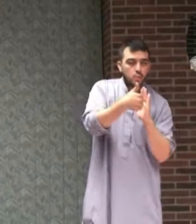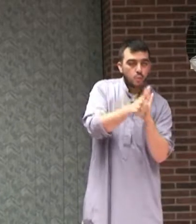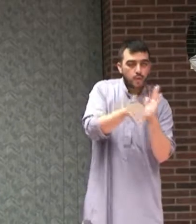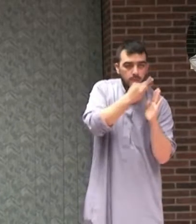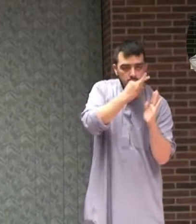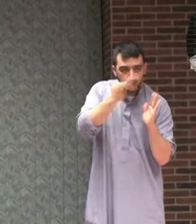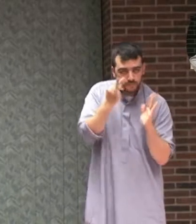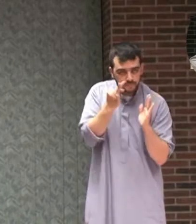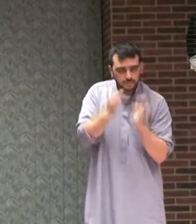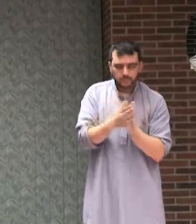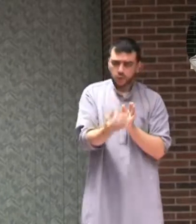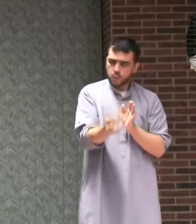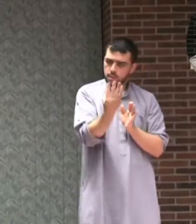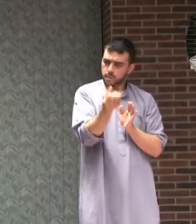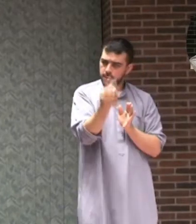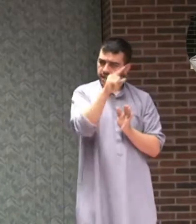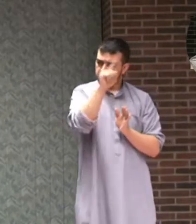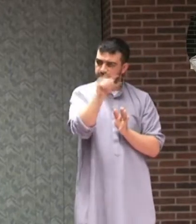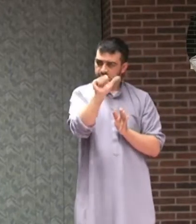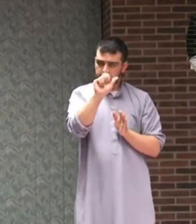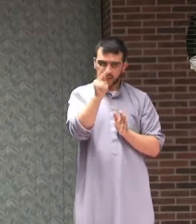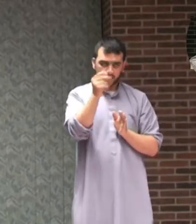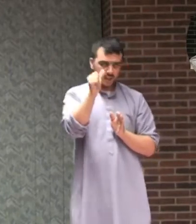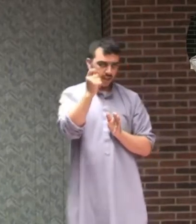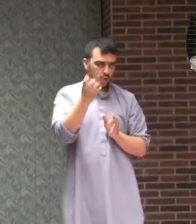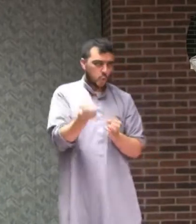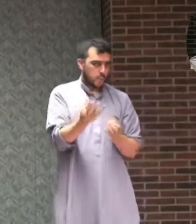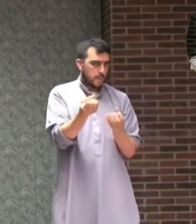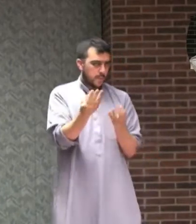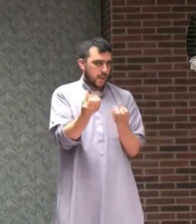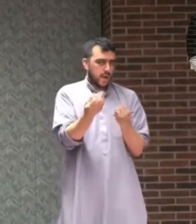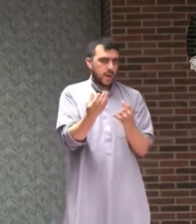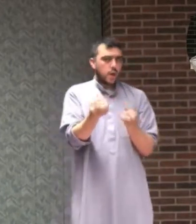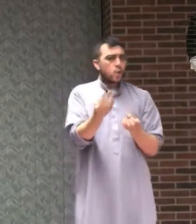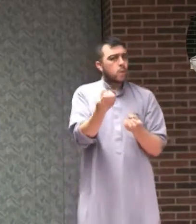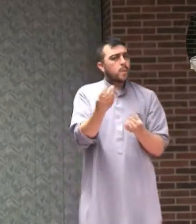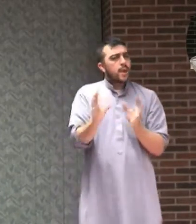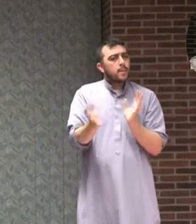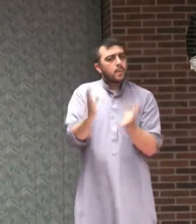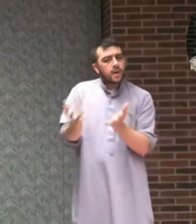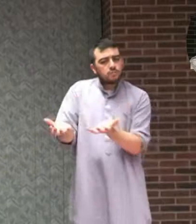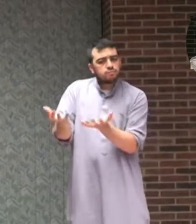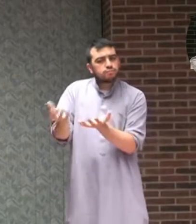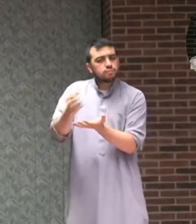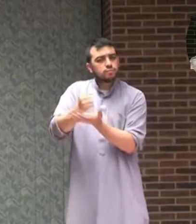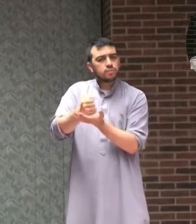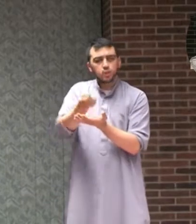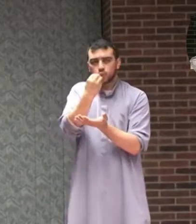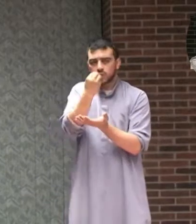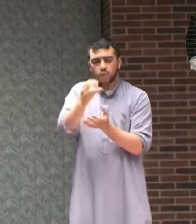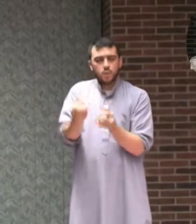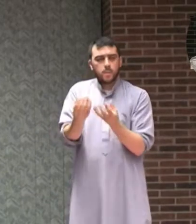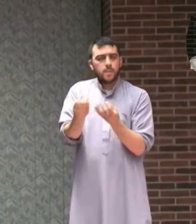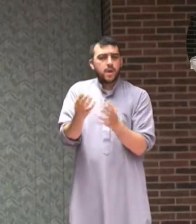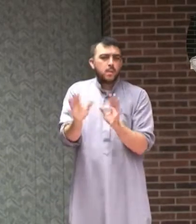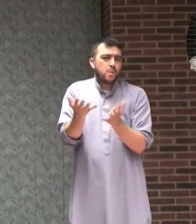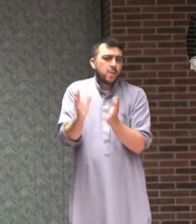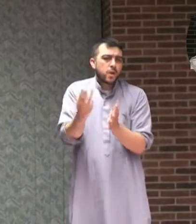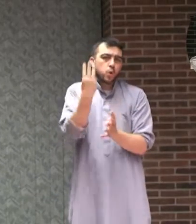Zakat al-fitr a été estimé de manière, en tant que nature, à peu près 3 kilos par personne